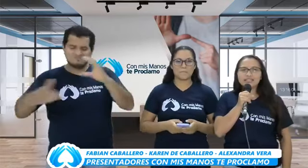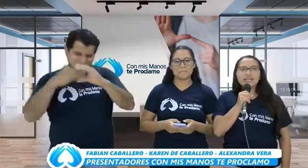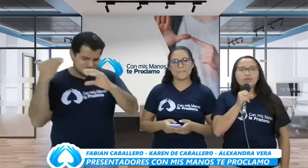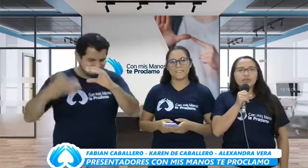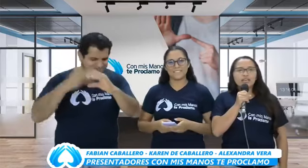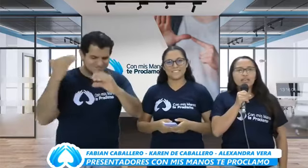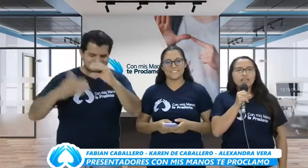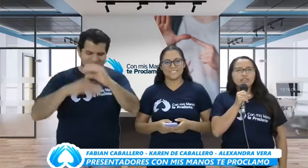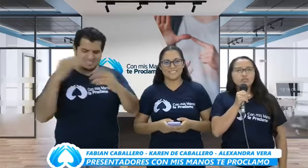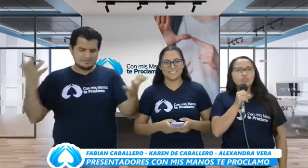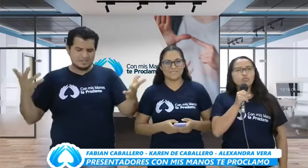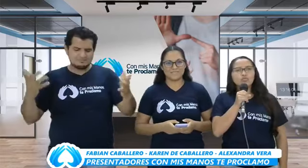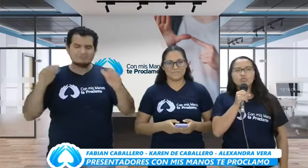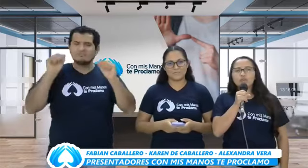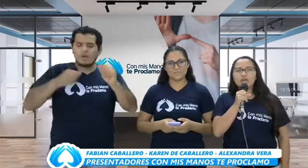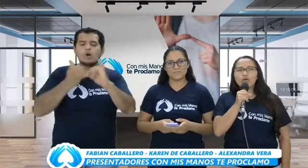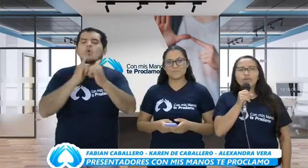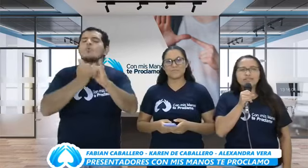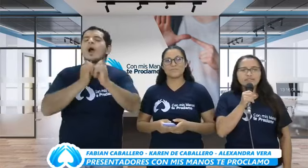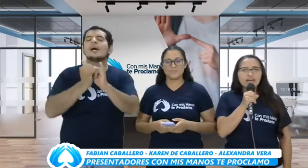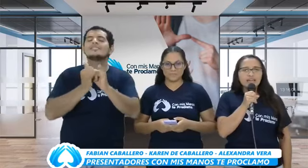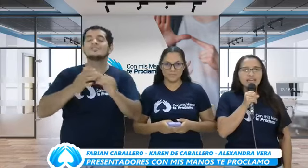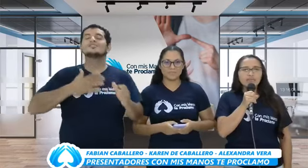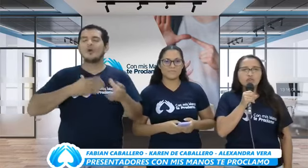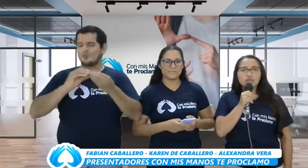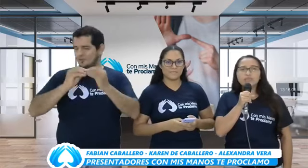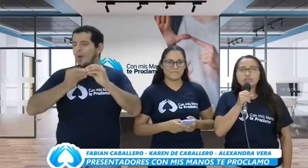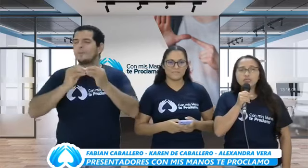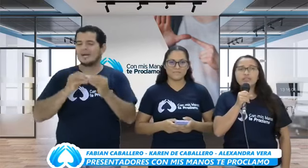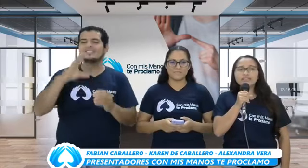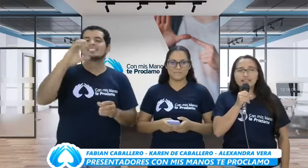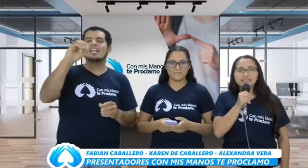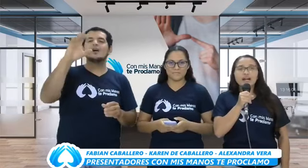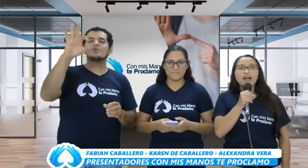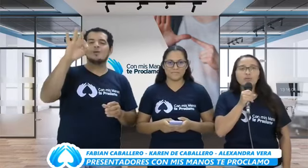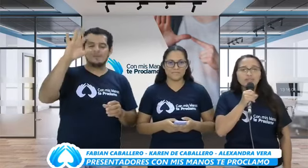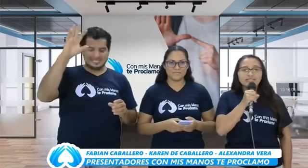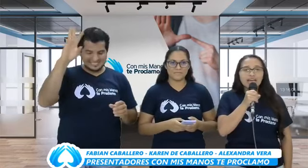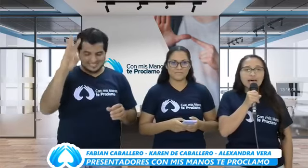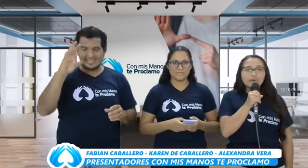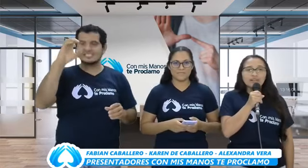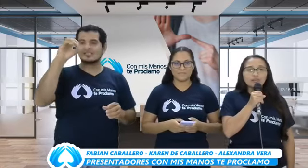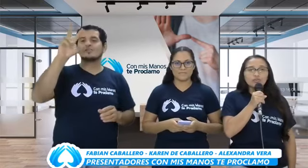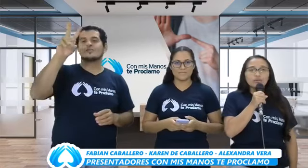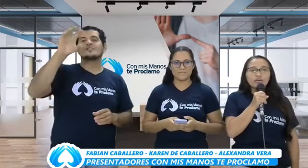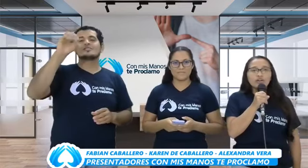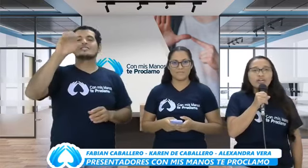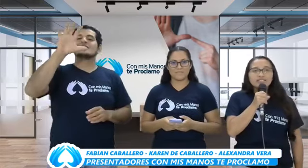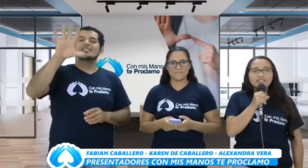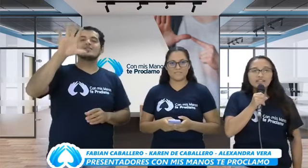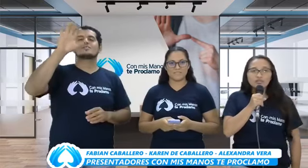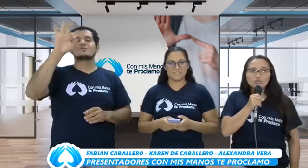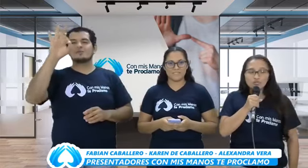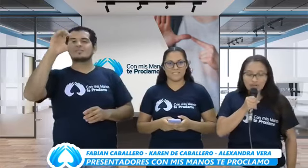las señas, porque es un nuevo mensaje. También nos envíen sus mensajes al WhatsApp en el